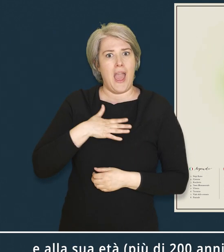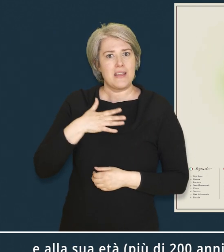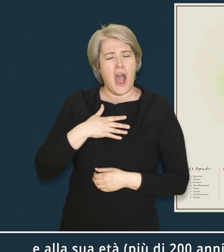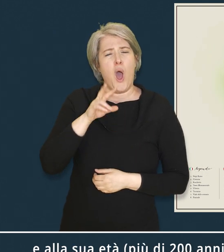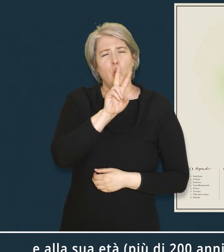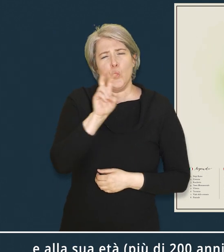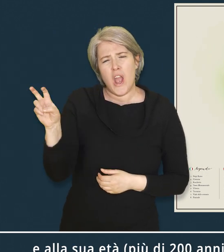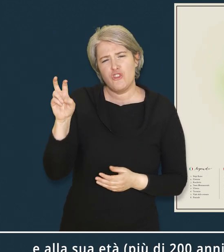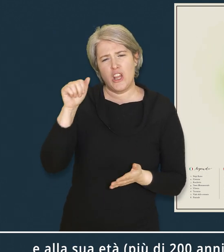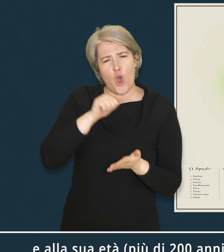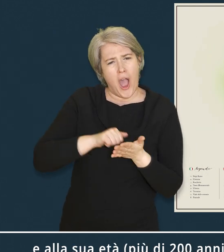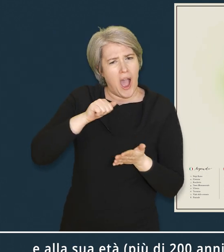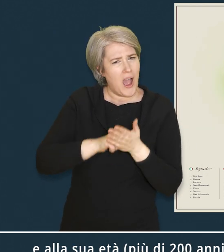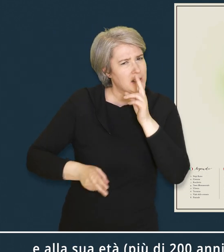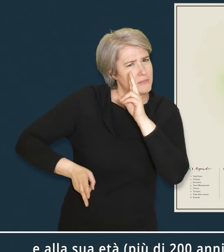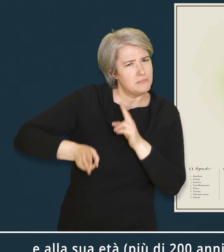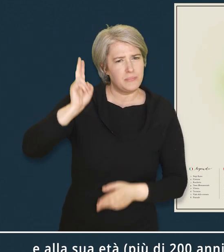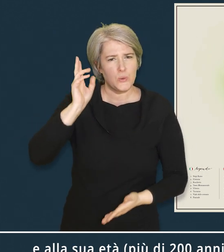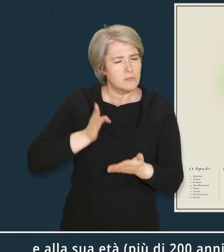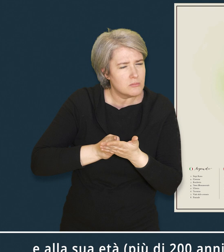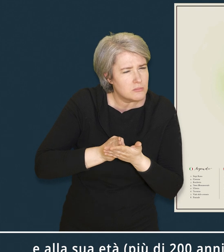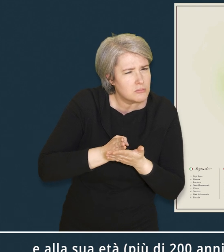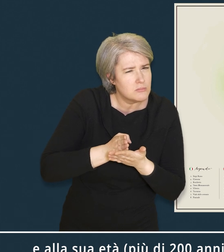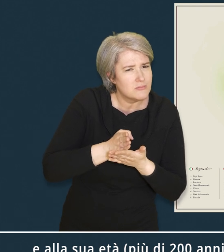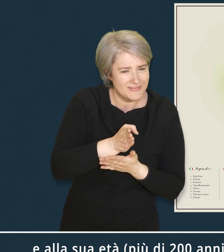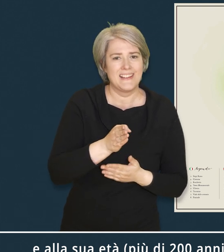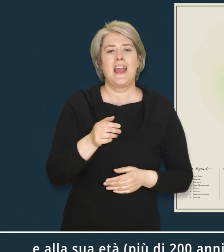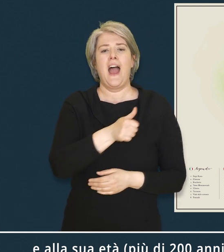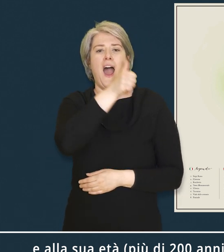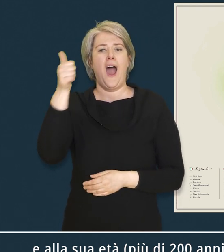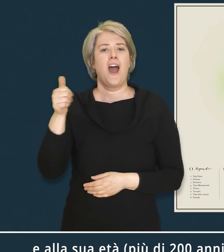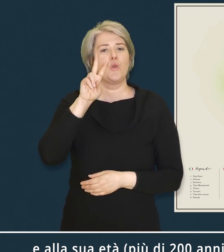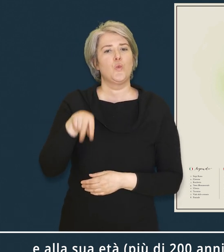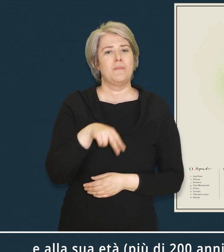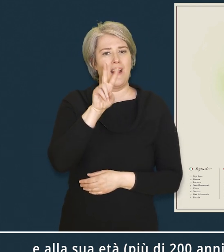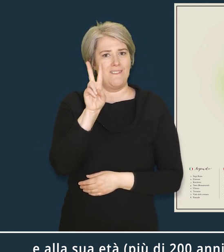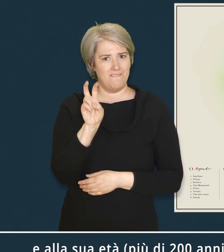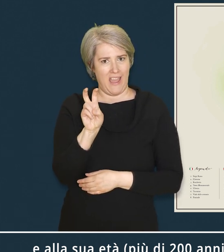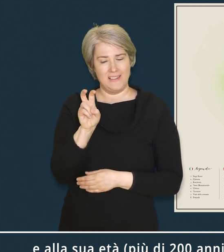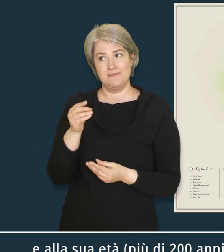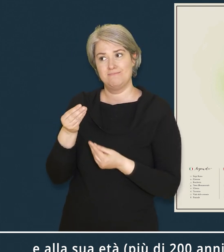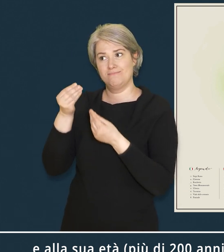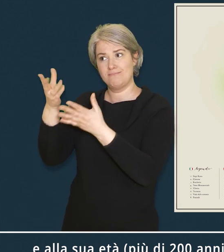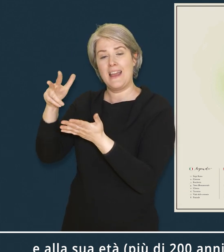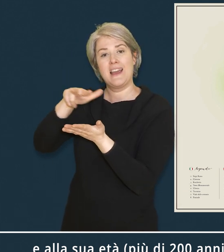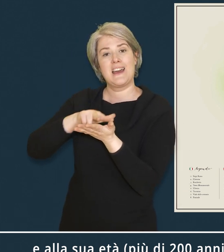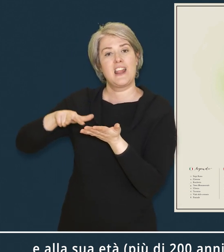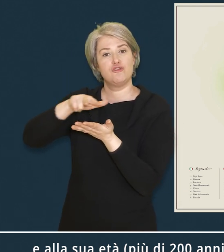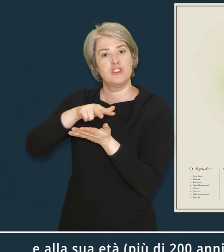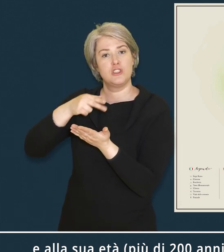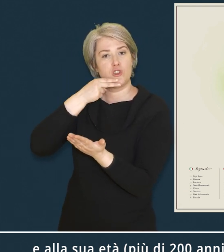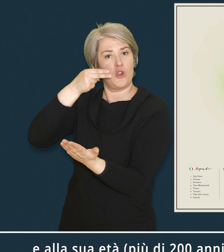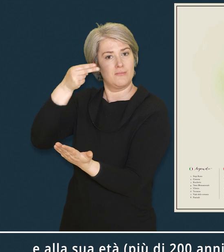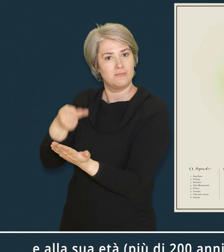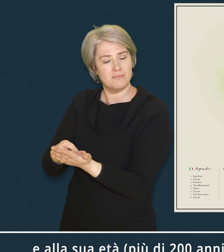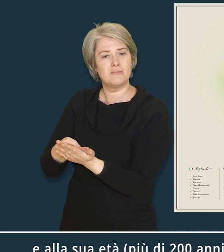e della sua età, più di 200 anni di vita, nel 2020 è stato